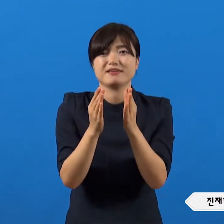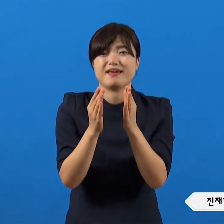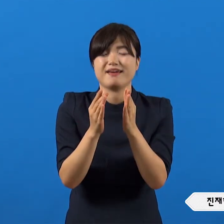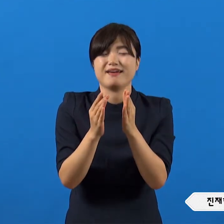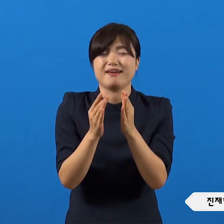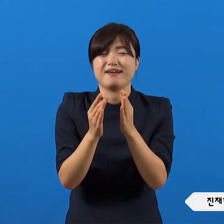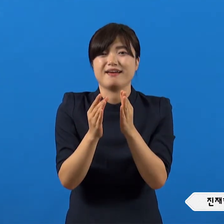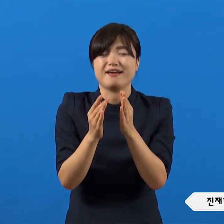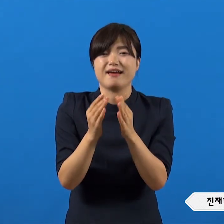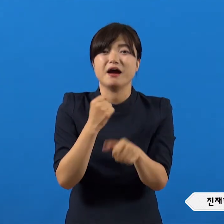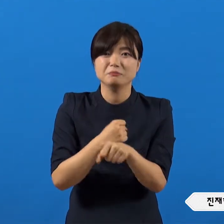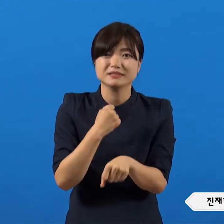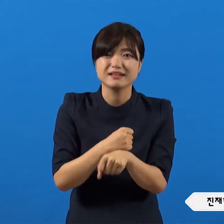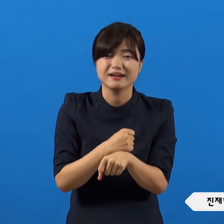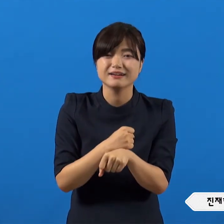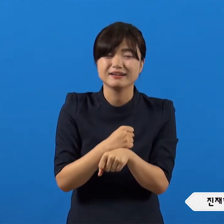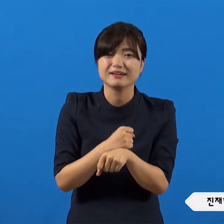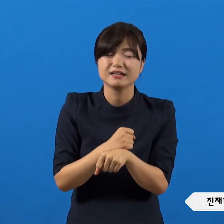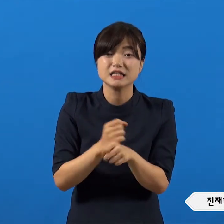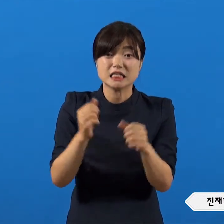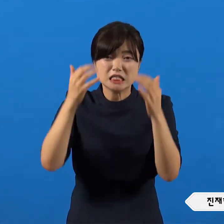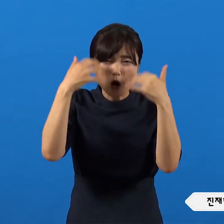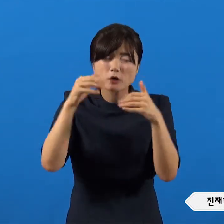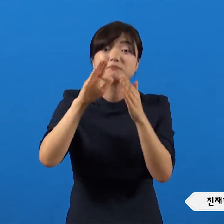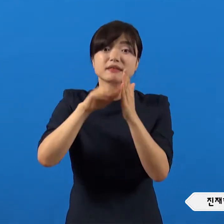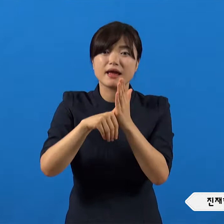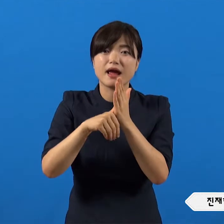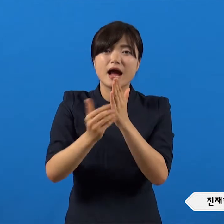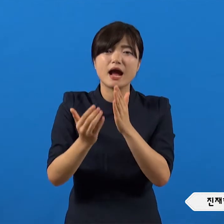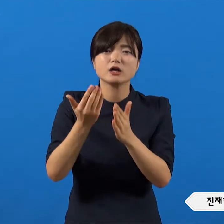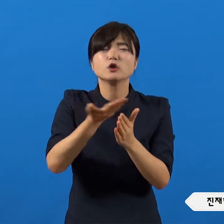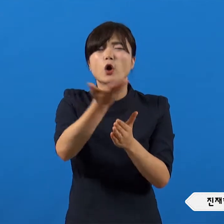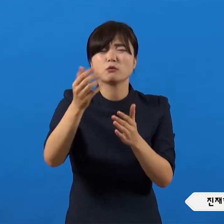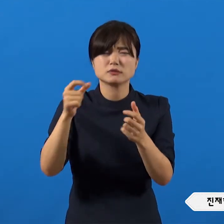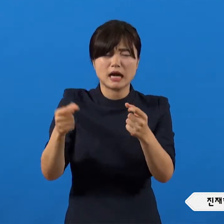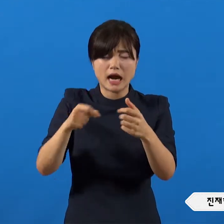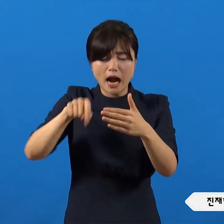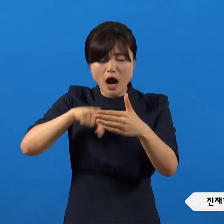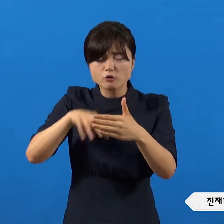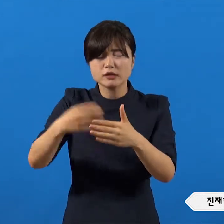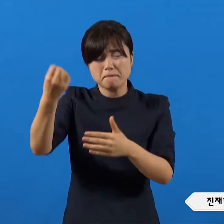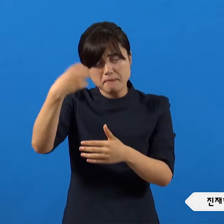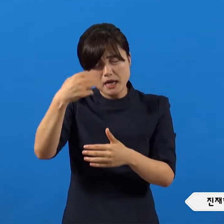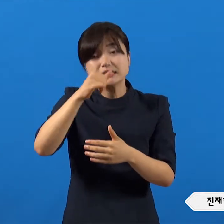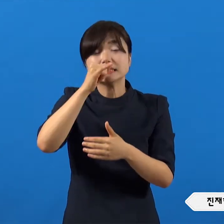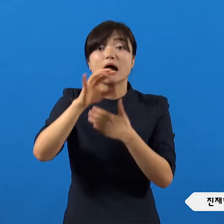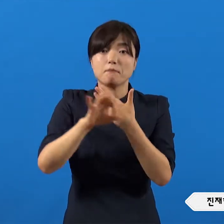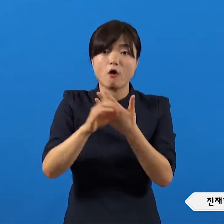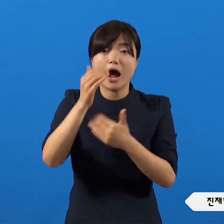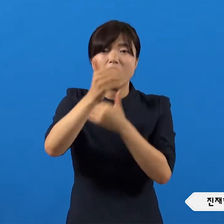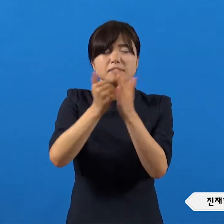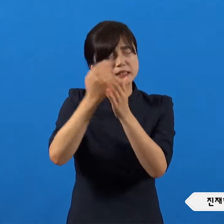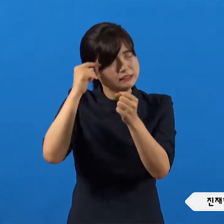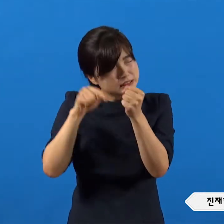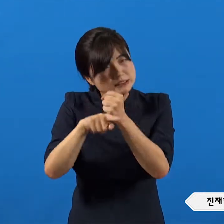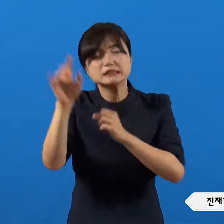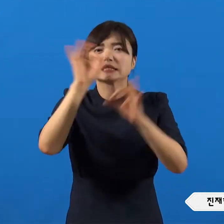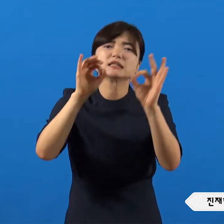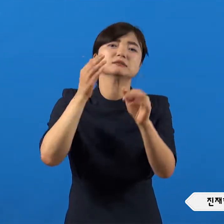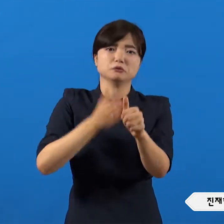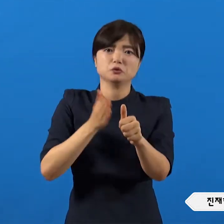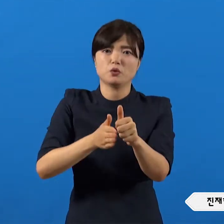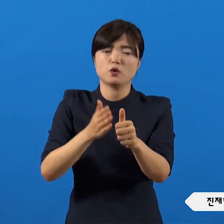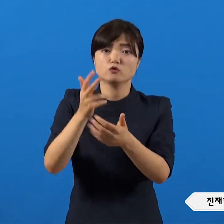시작됩니다. 이번 여름 동안에 하나님께서 여러분 가운데 말씀하신다면 하나님의 뜻을 찾으십시오. 그리고